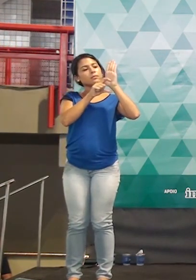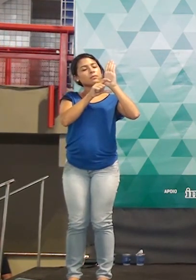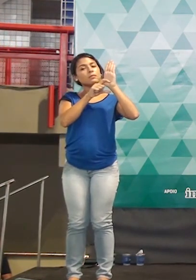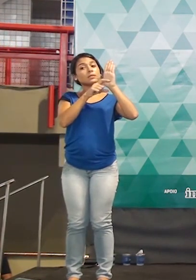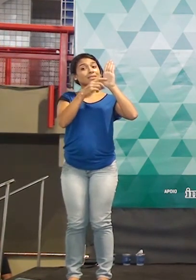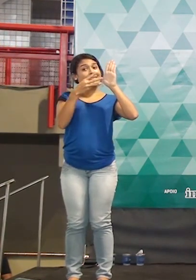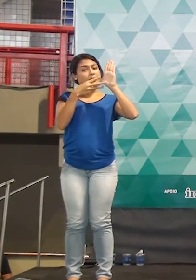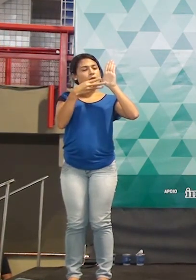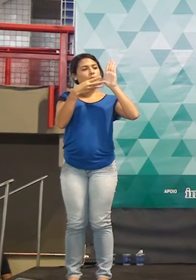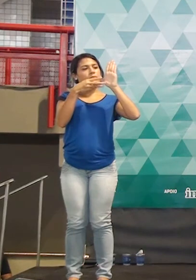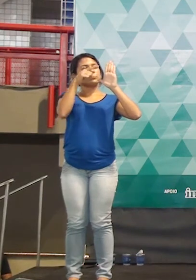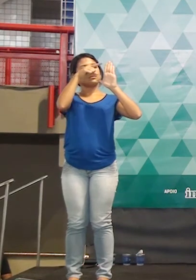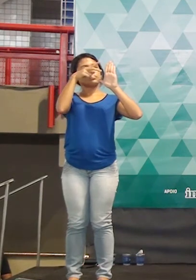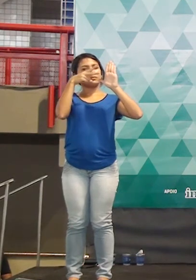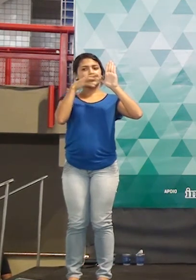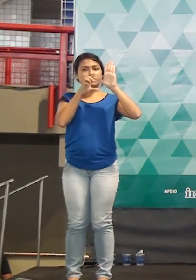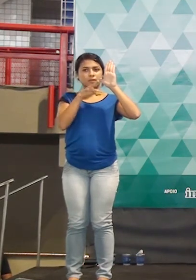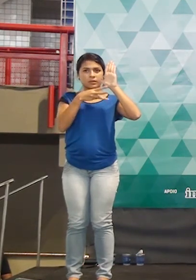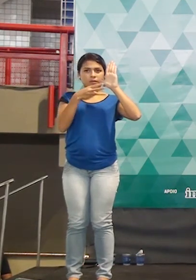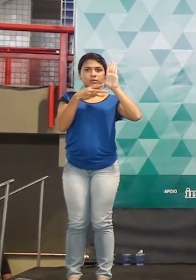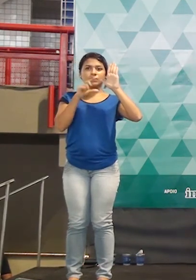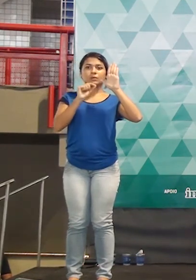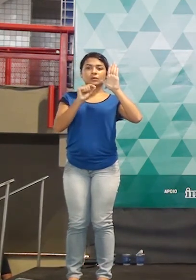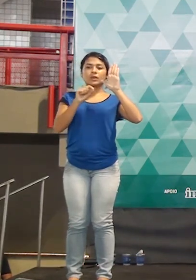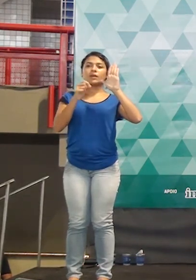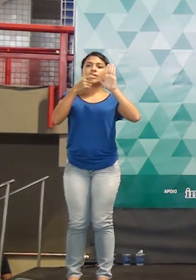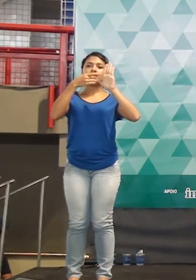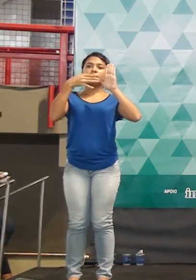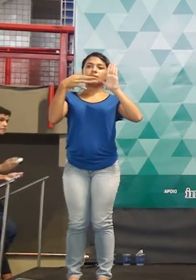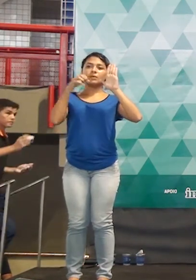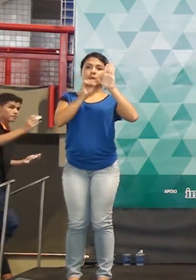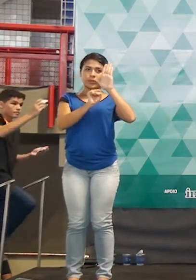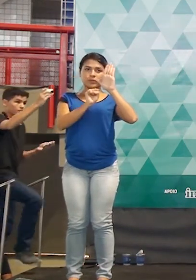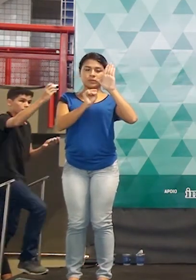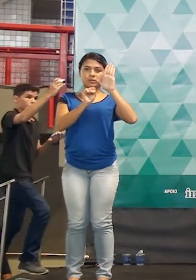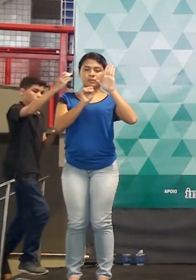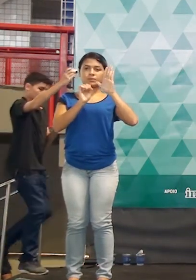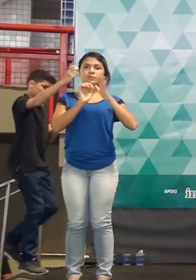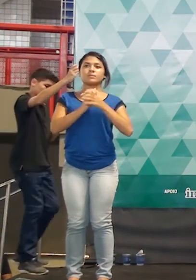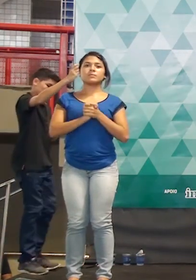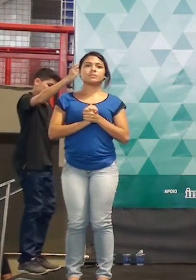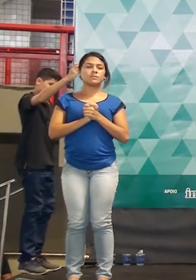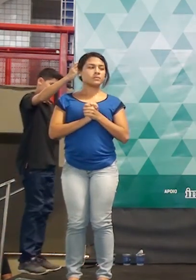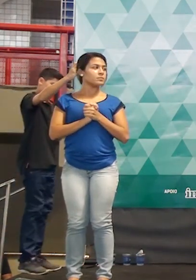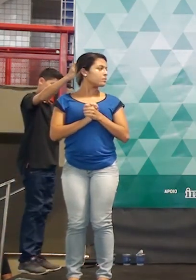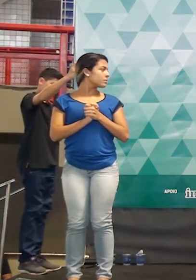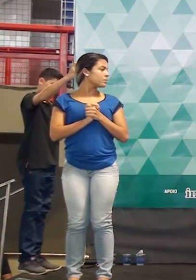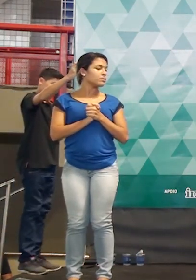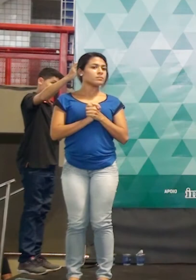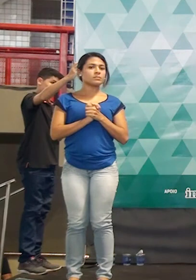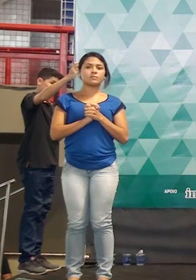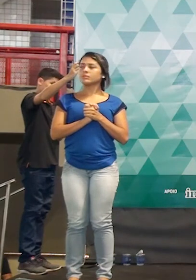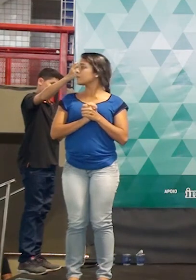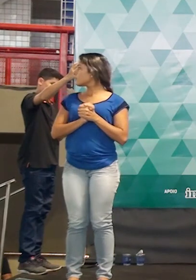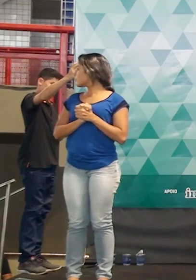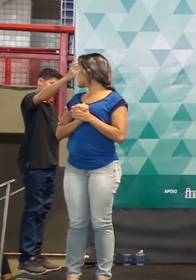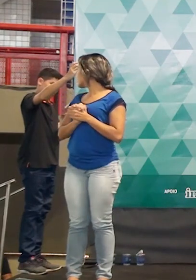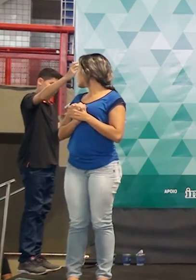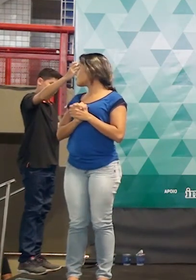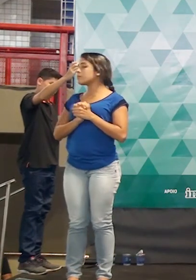o 2º do desenvolvimento. 8 linhas. Façam 8 linhas. E